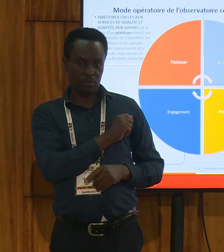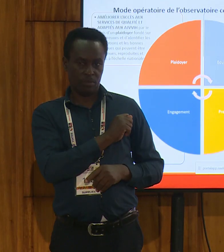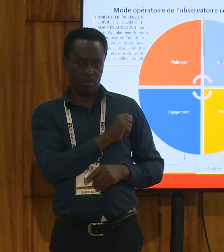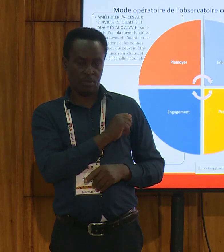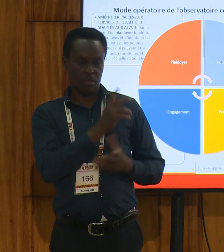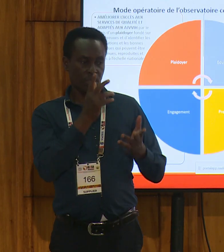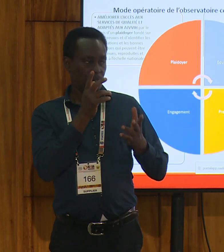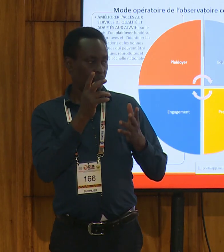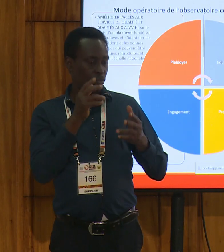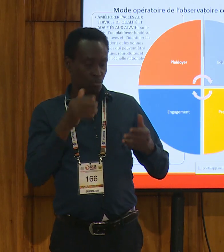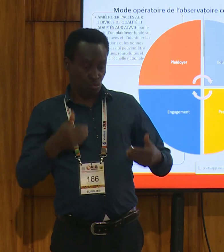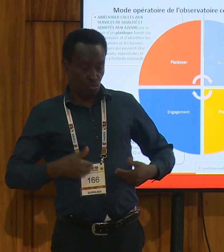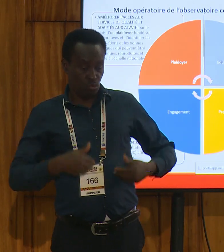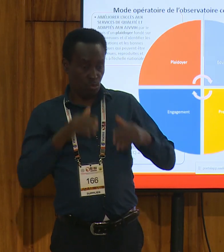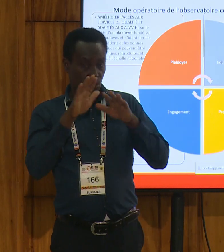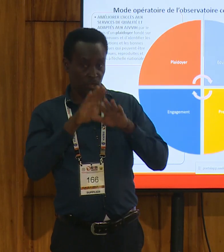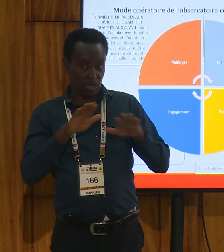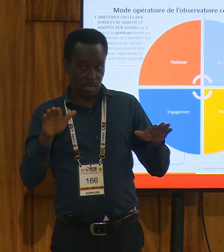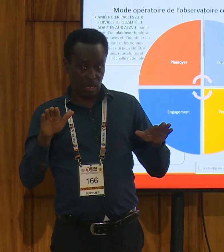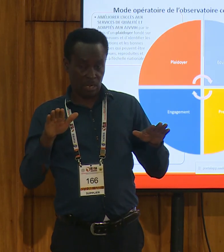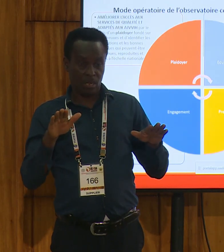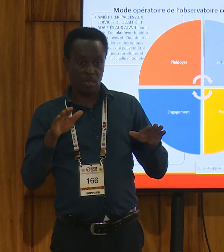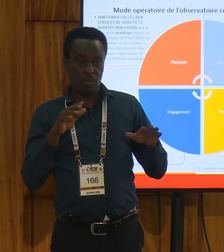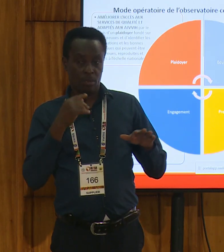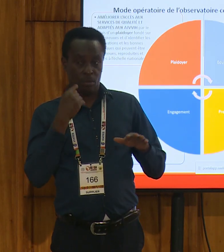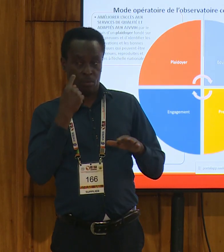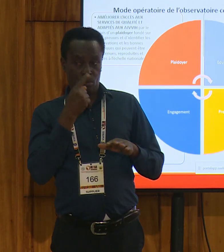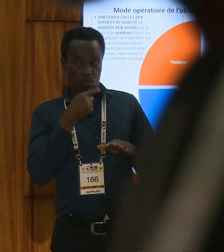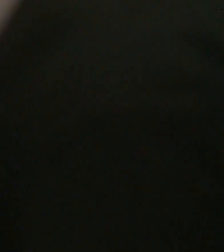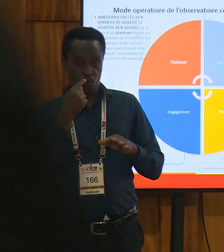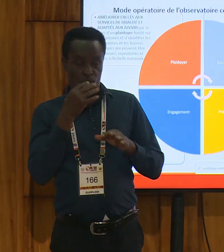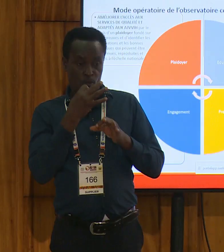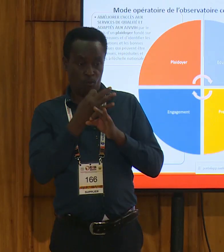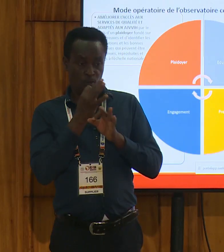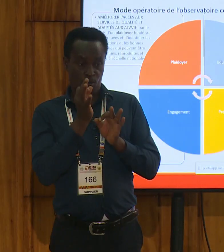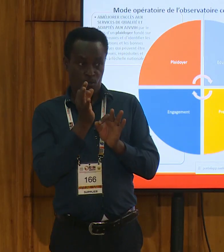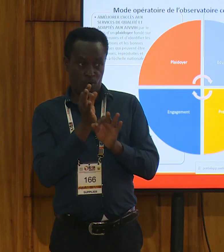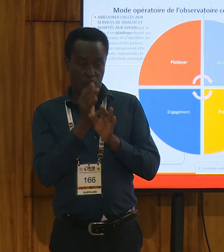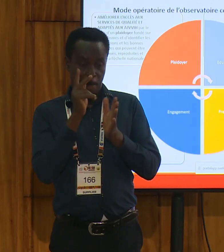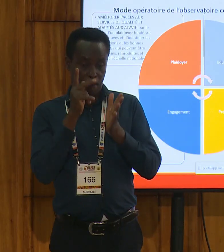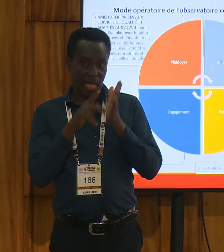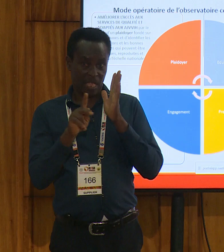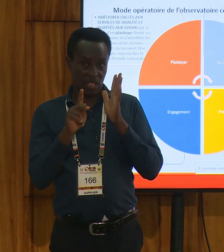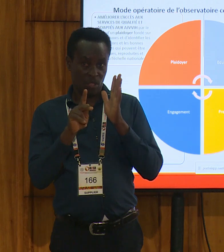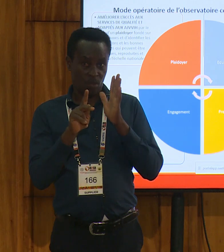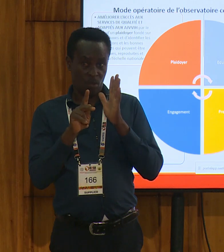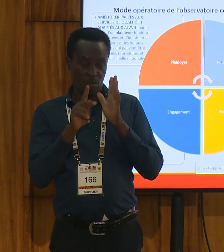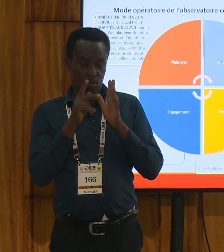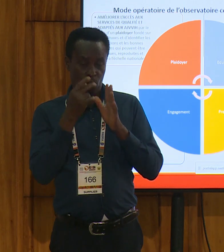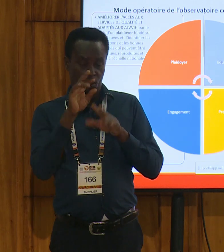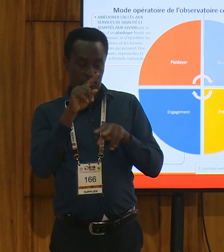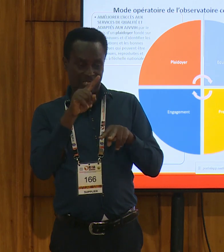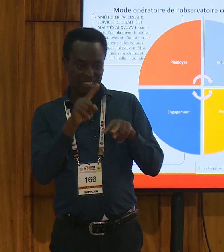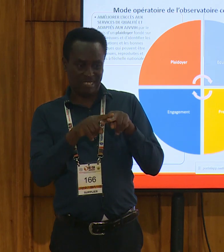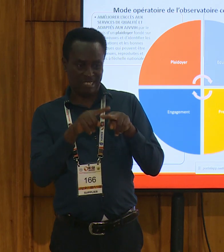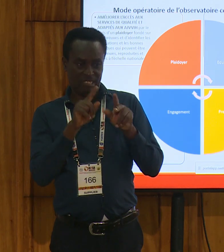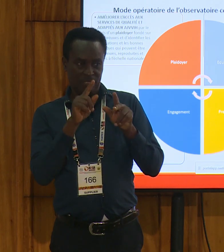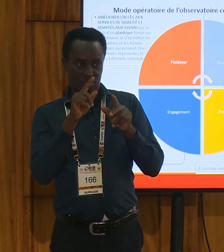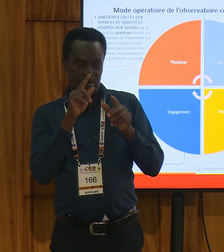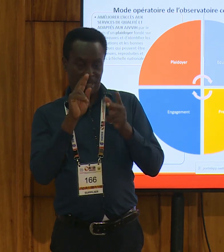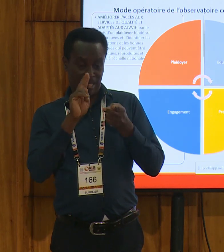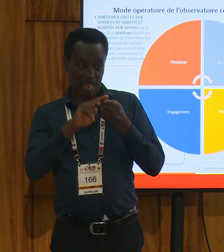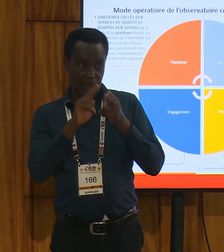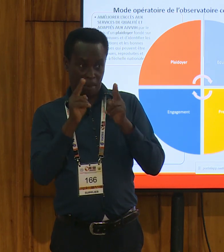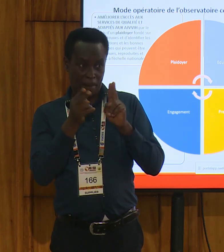Les enfants qui ont, et plus précisément dans 2 formations sanitaires, à savoir l'hôpital public de Buen et